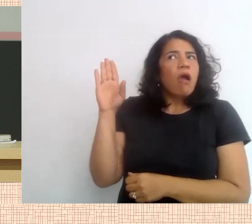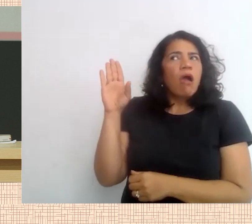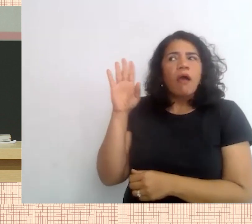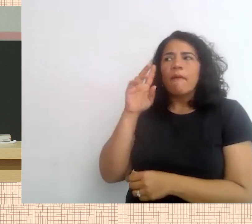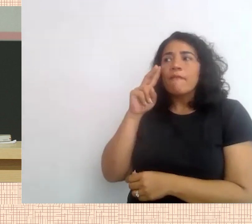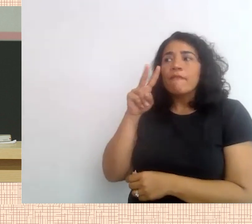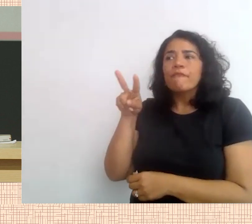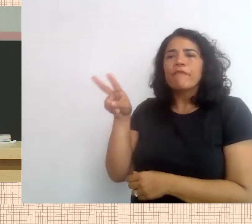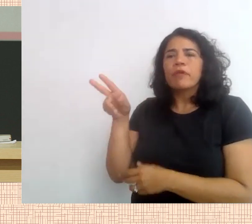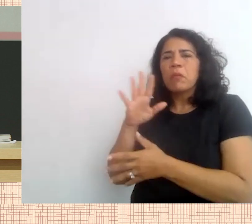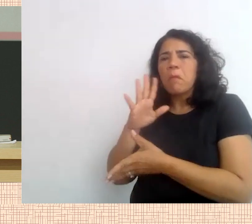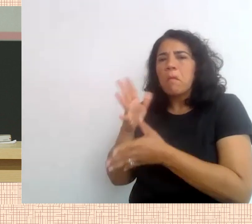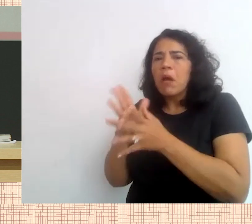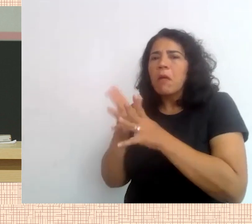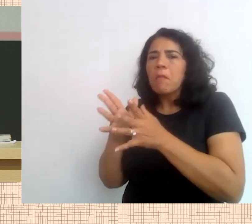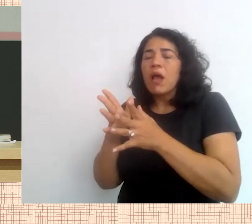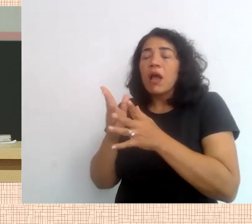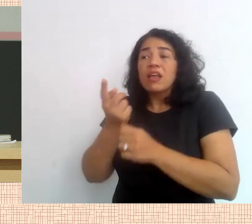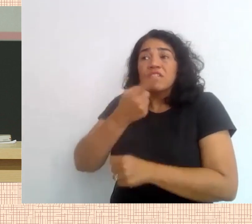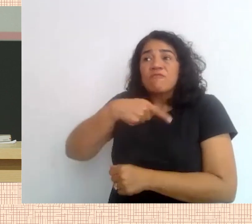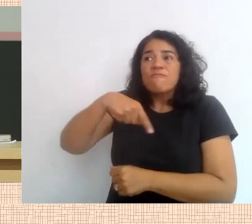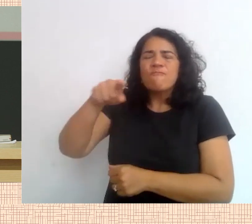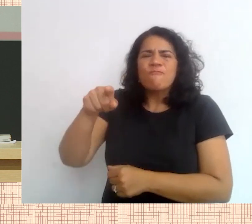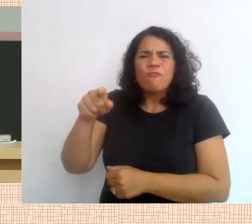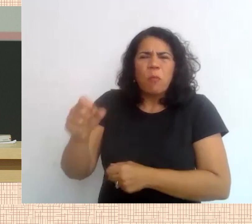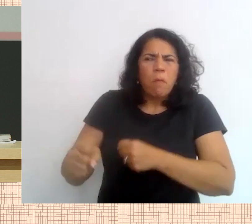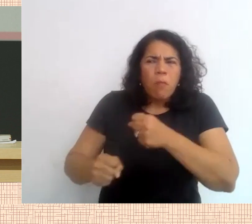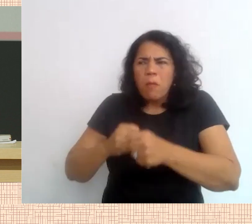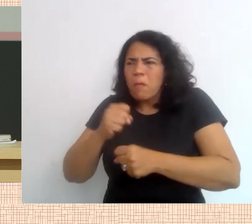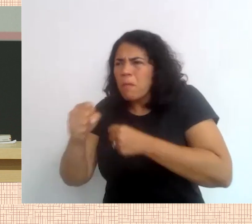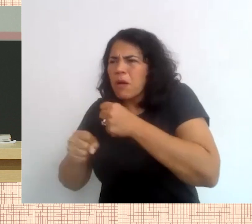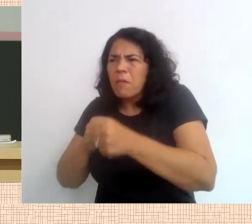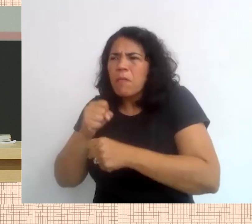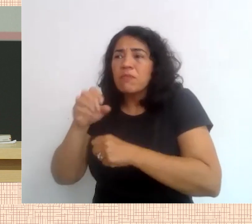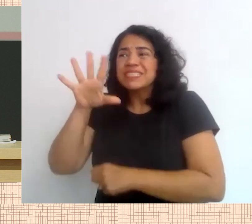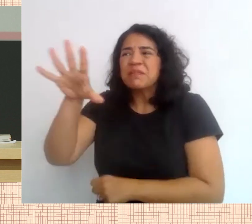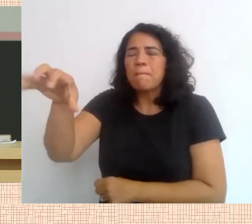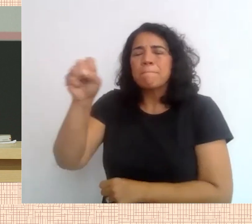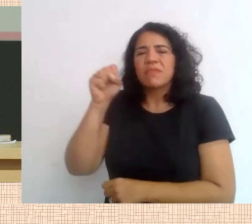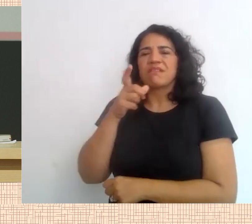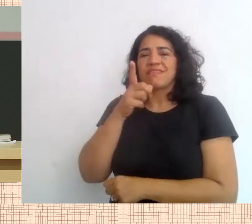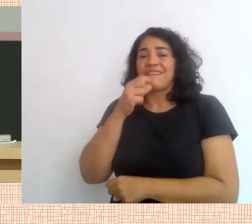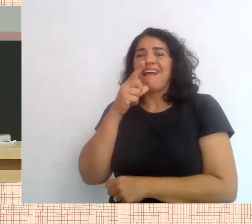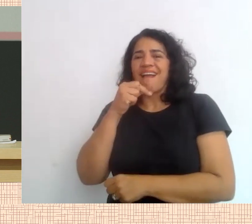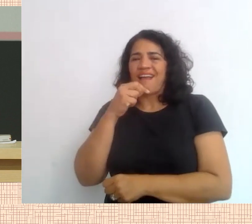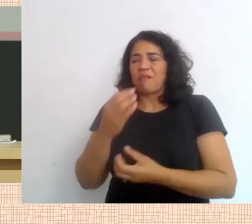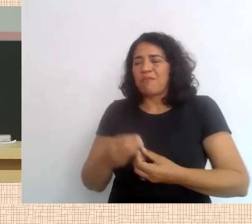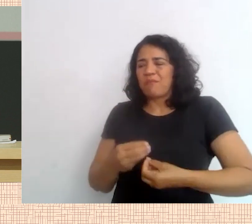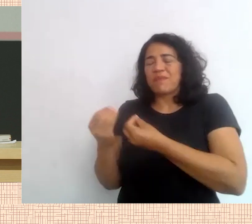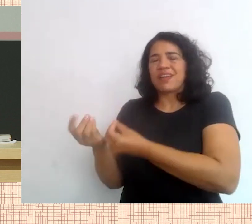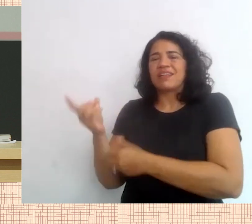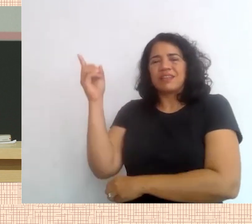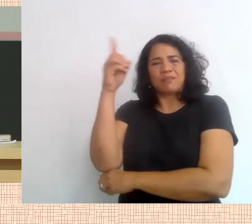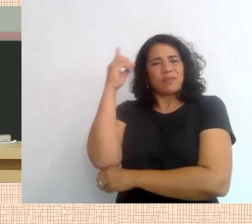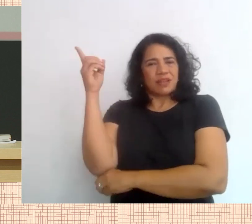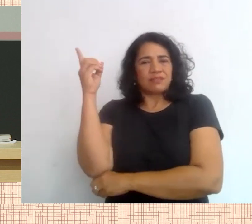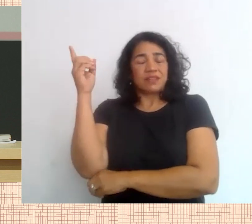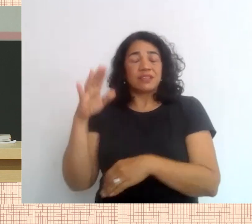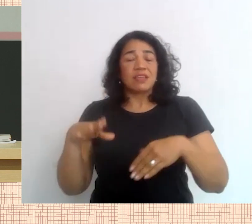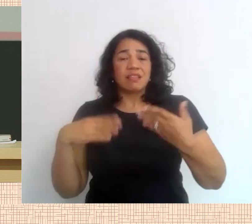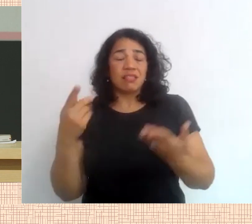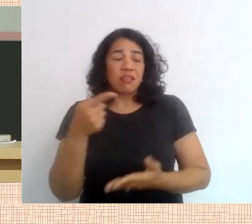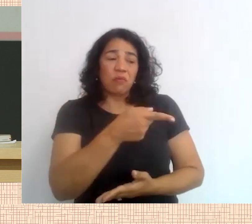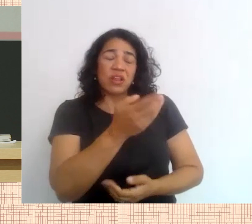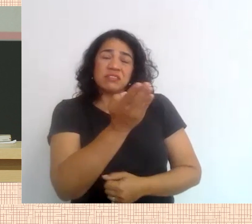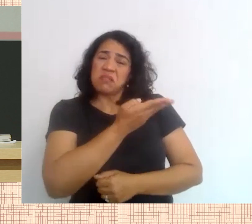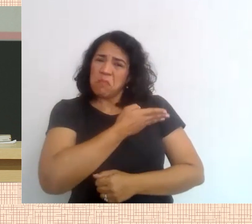essa cumplicidade dos 3 valentes de Davi com Davi, irmãos, é a